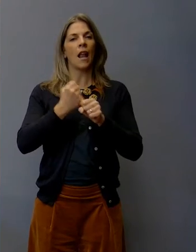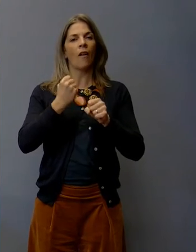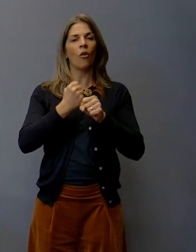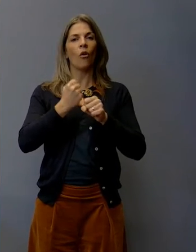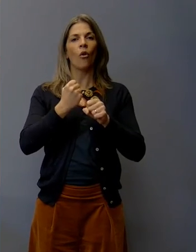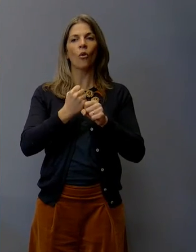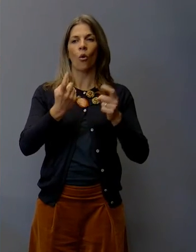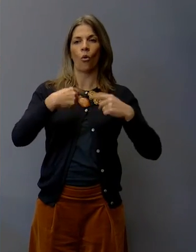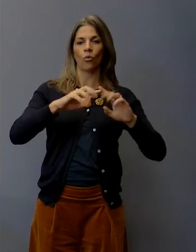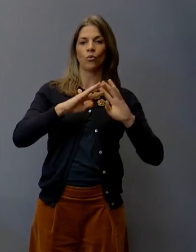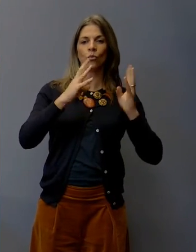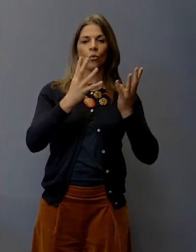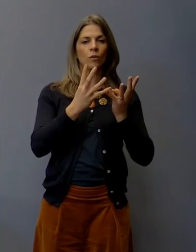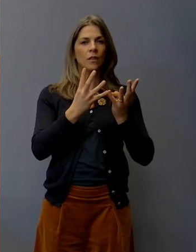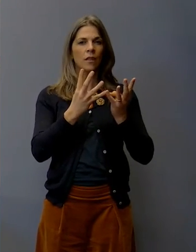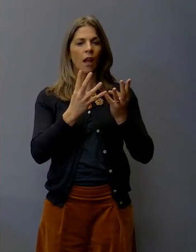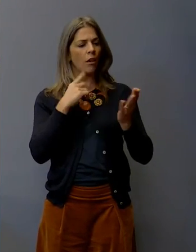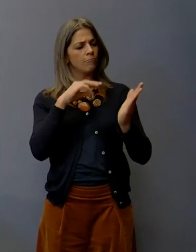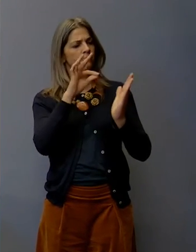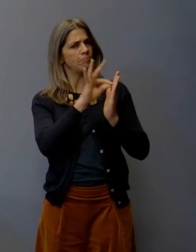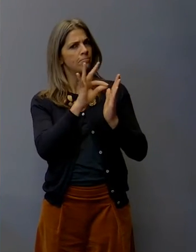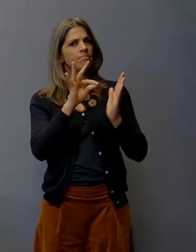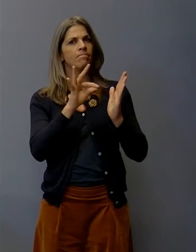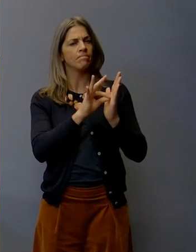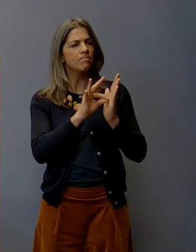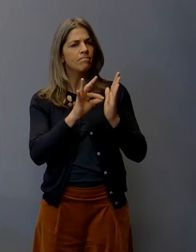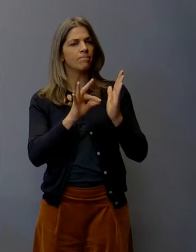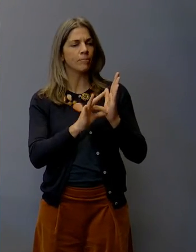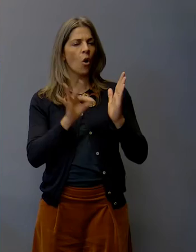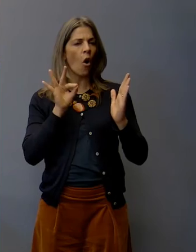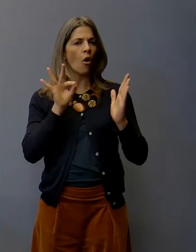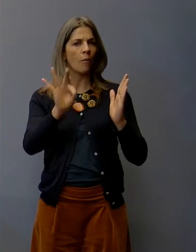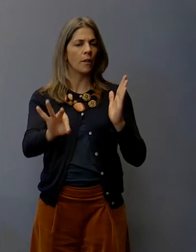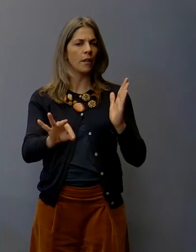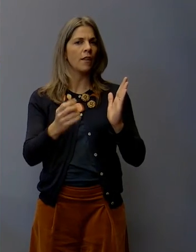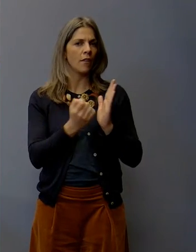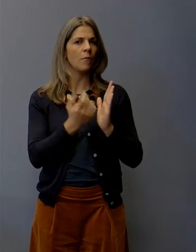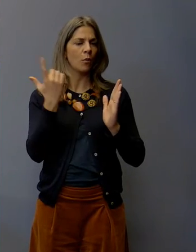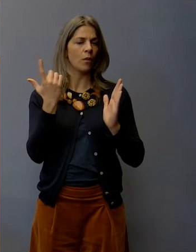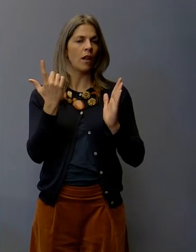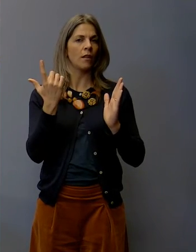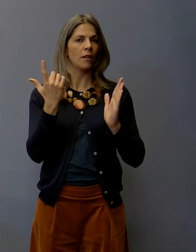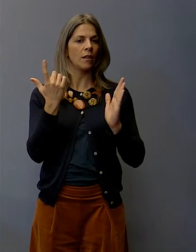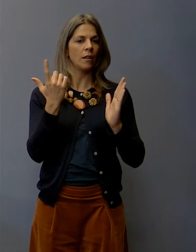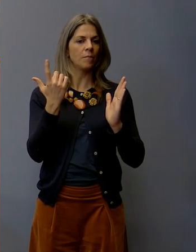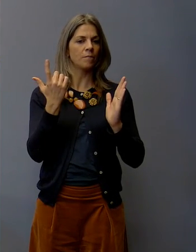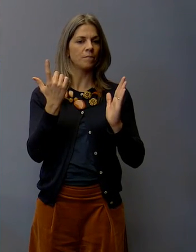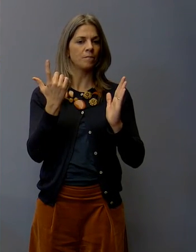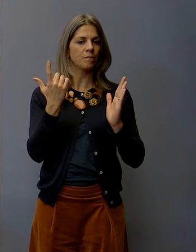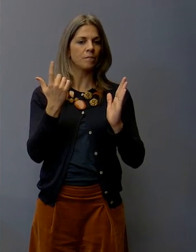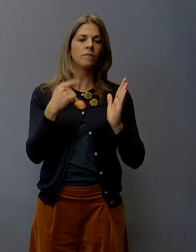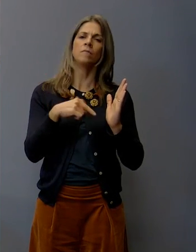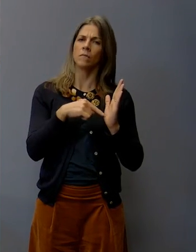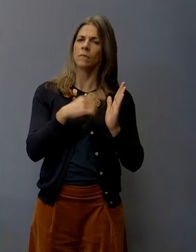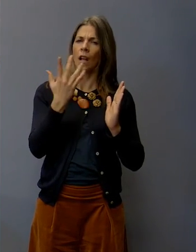degli obiettivi importanti io vorrei partire dal personale che in un momento